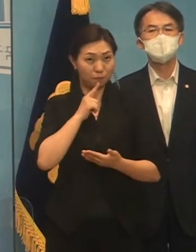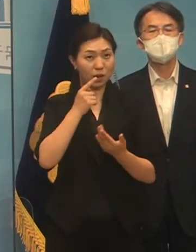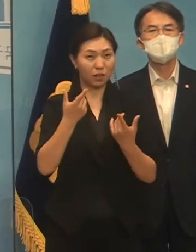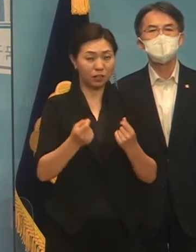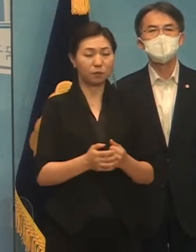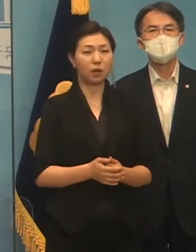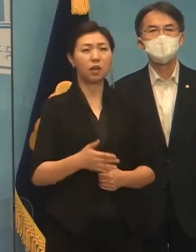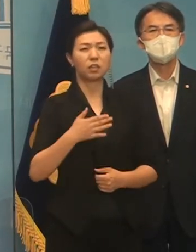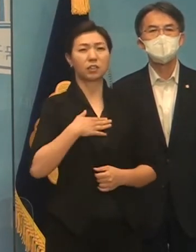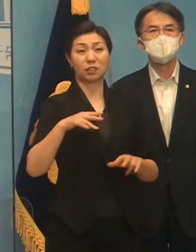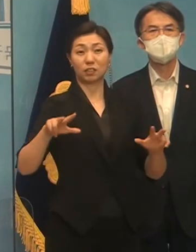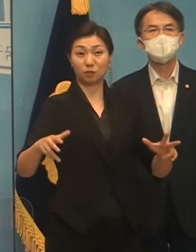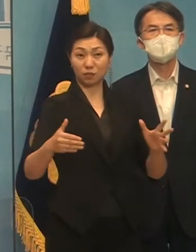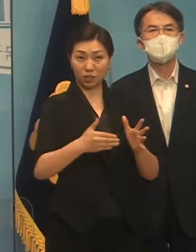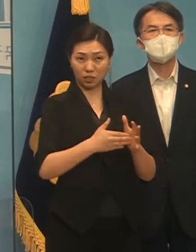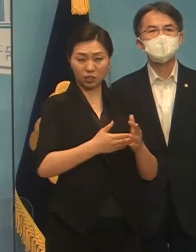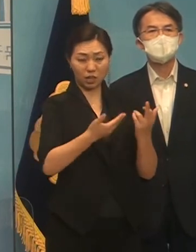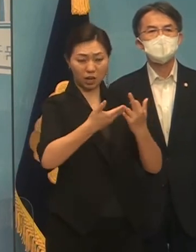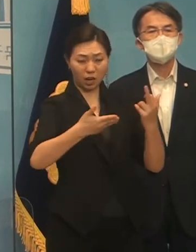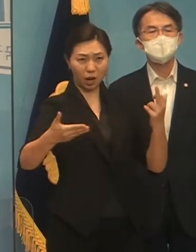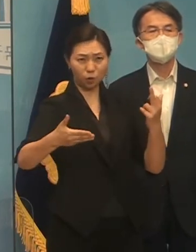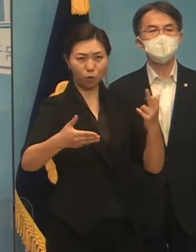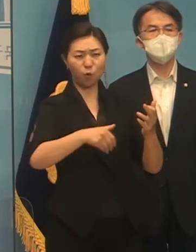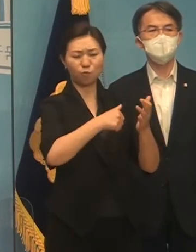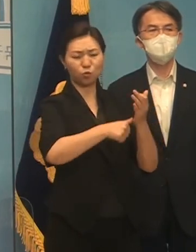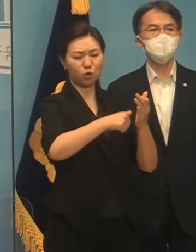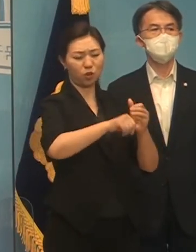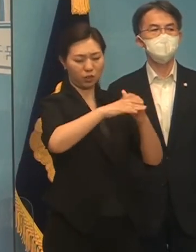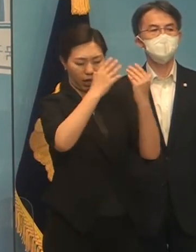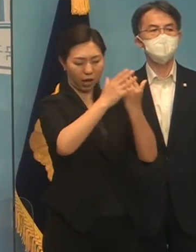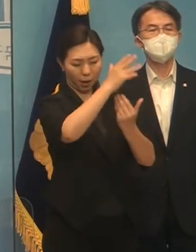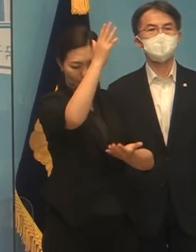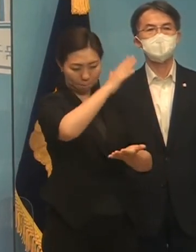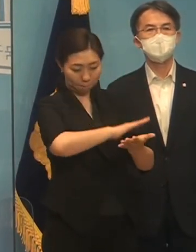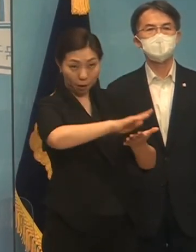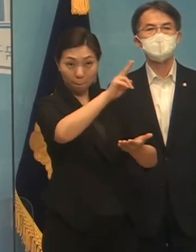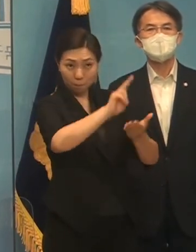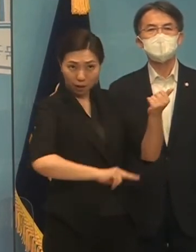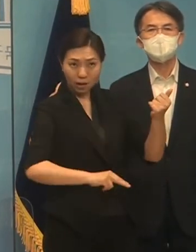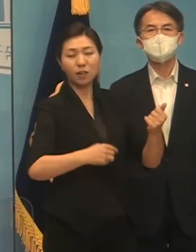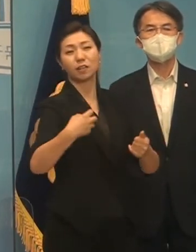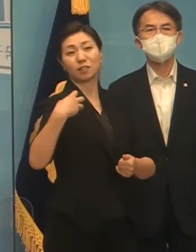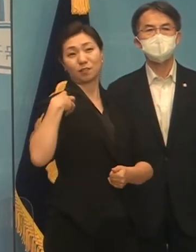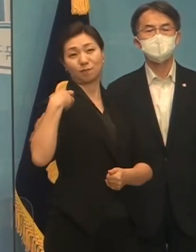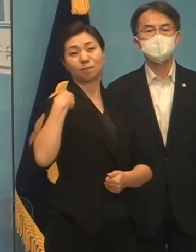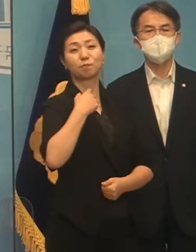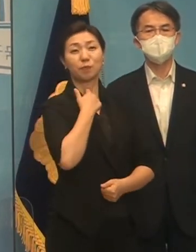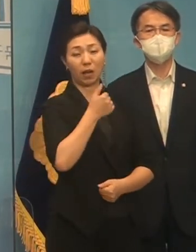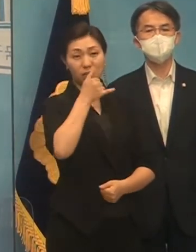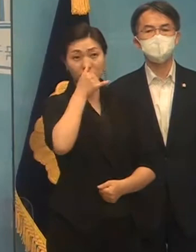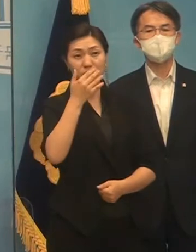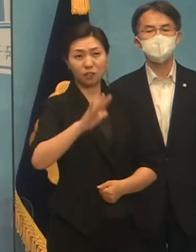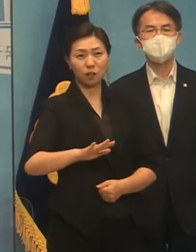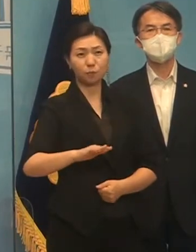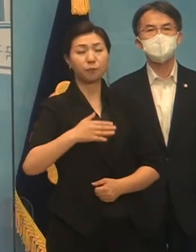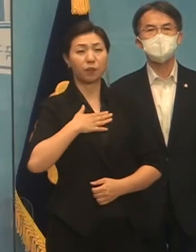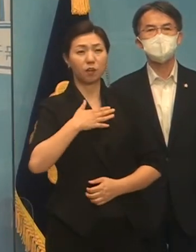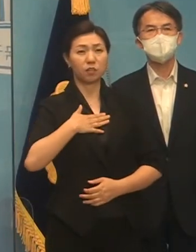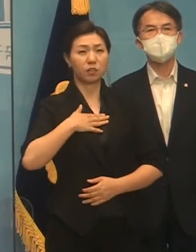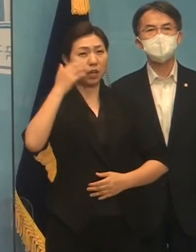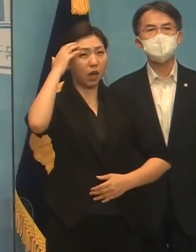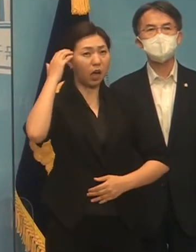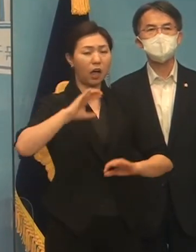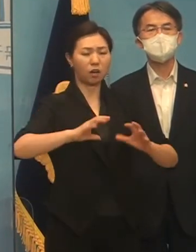강원도 완판남으로 불렸었는데 오늘부터는 지금 이 순간부터는 대한민국 완판남으로